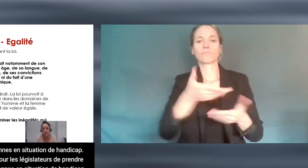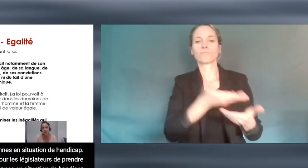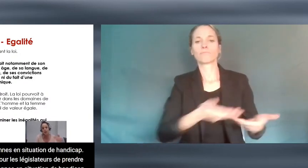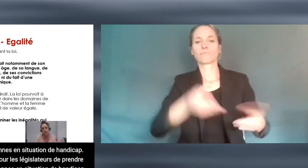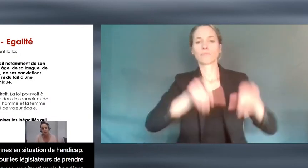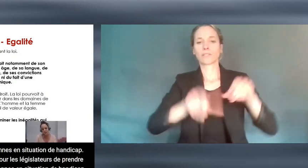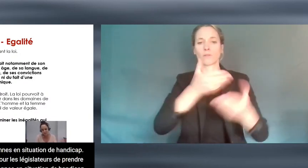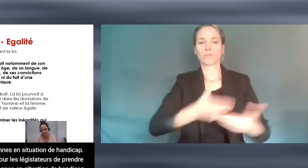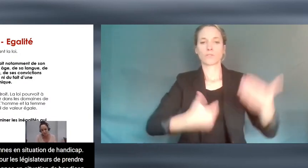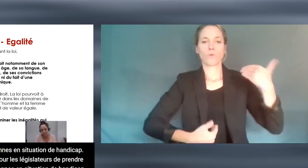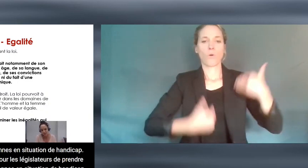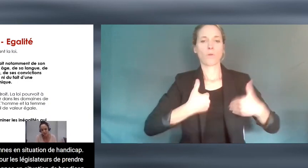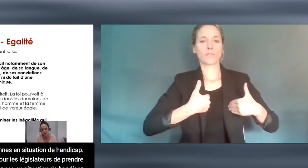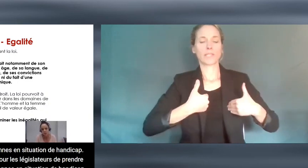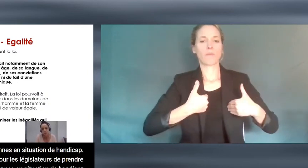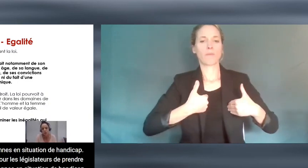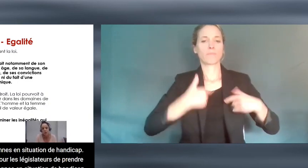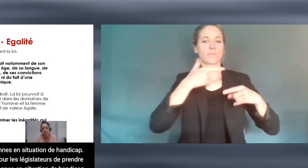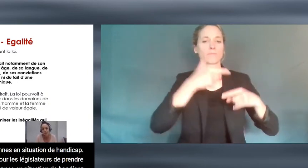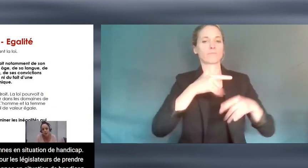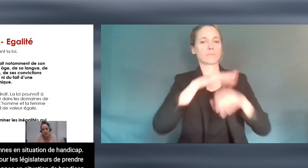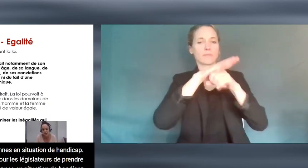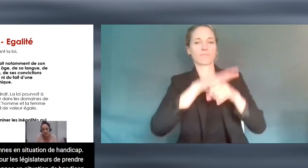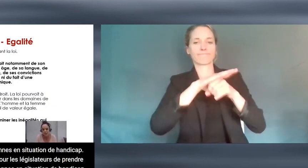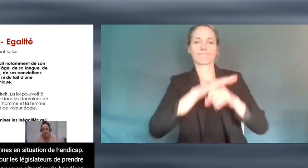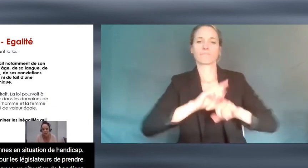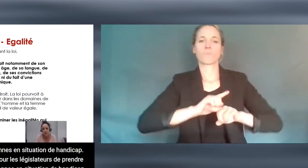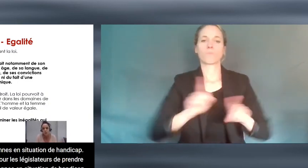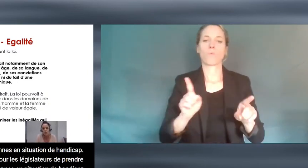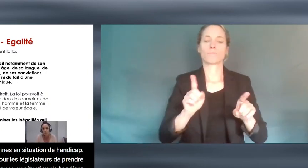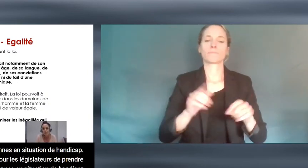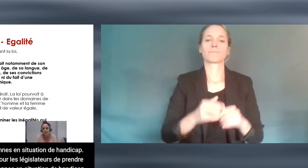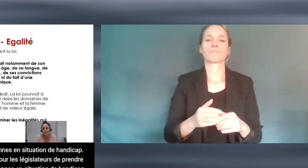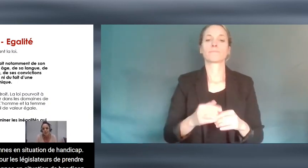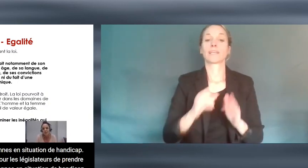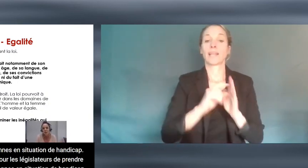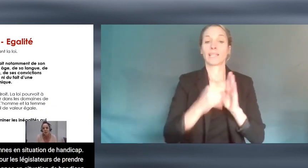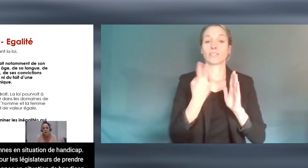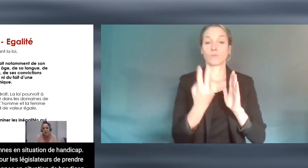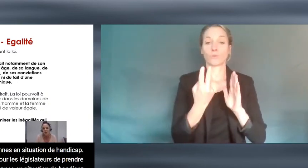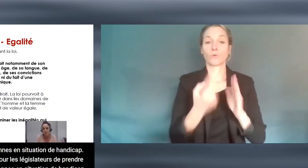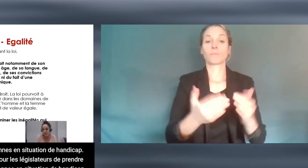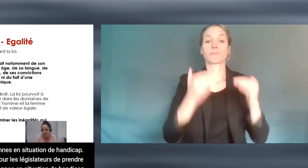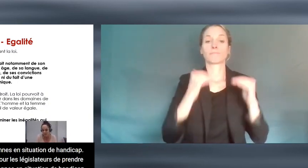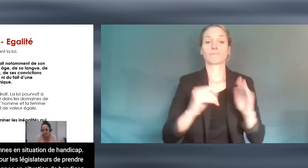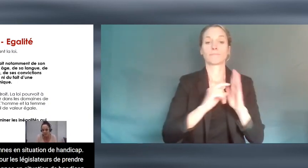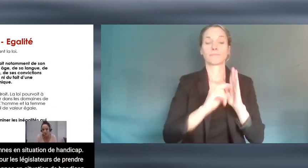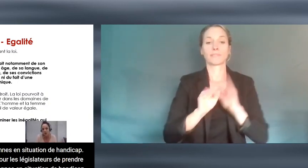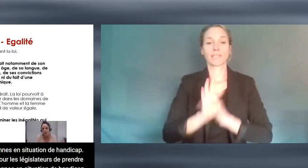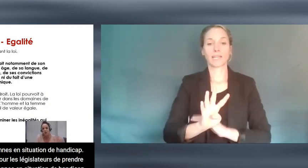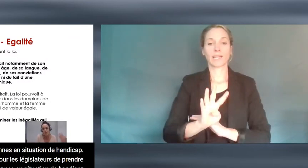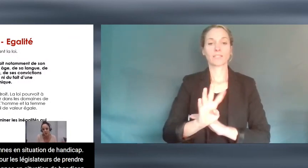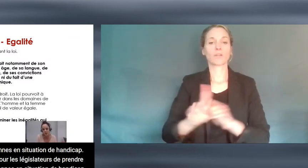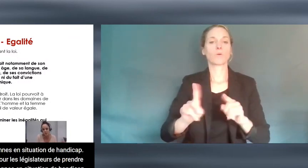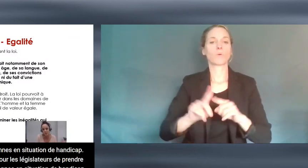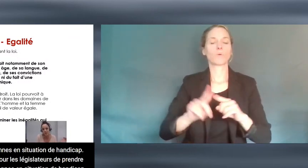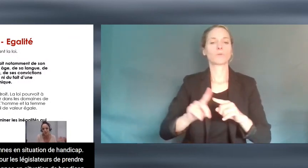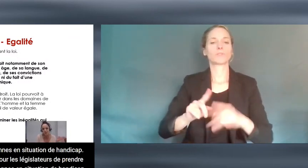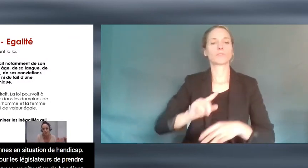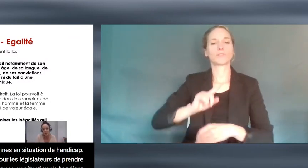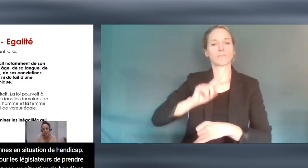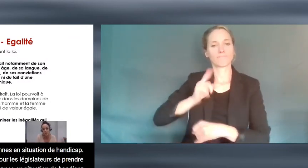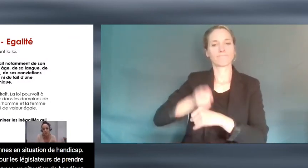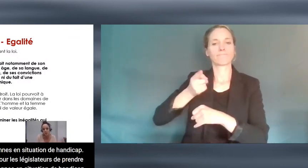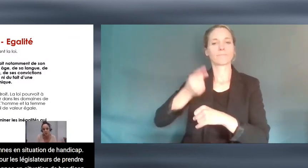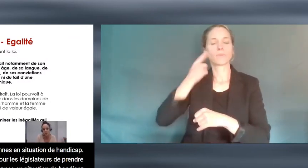handicap. Et, ça c'est l'alinéa 2, et à l'alinéa 4, une obligation pour les législateurs, là encore de la